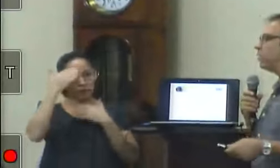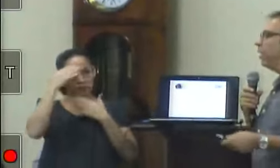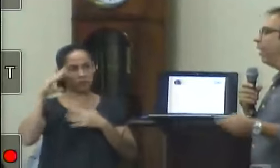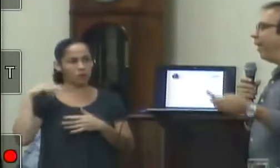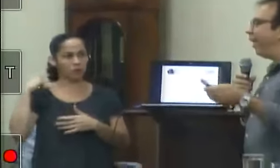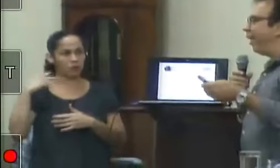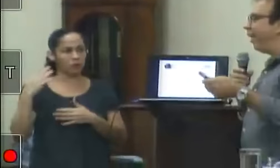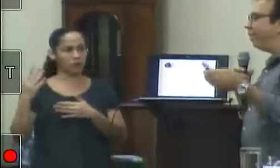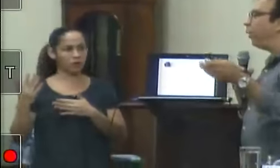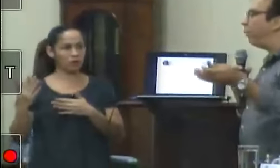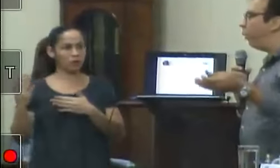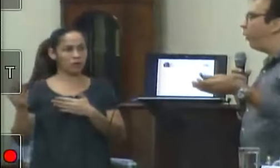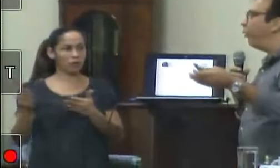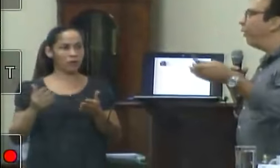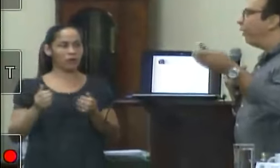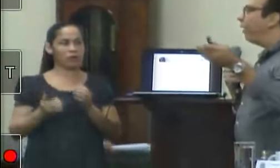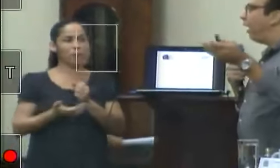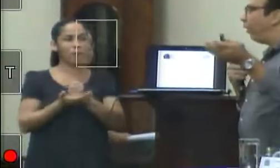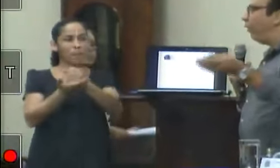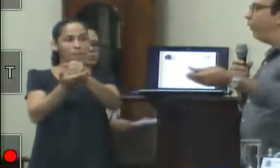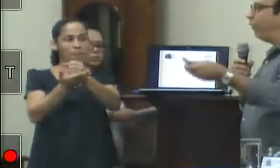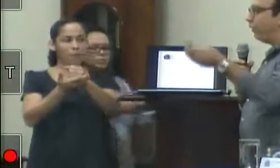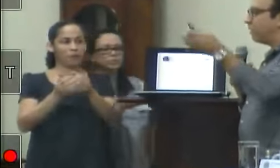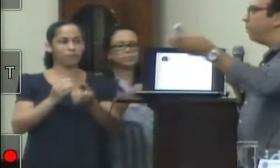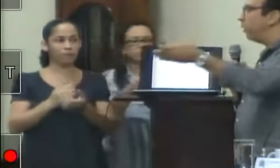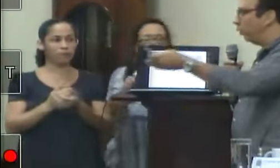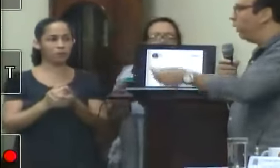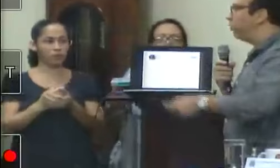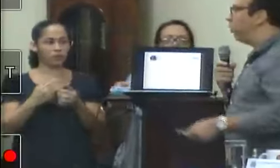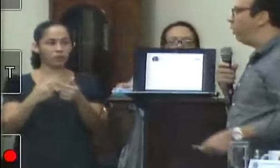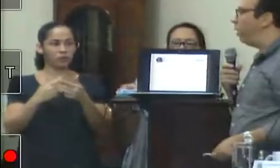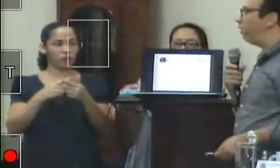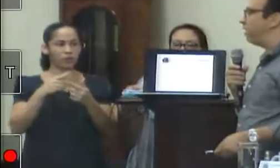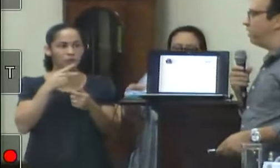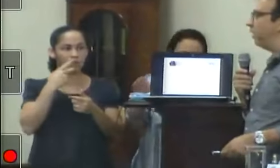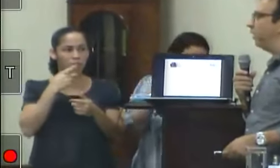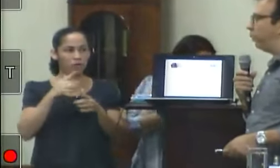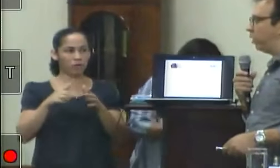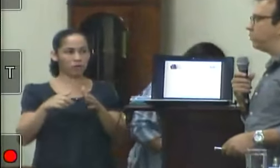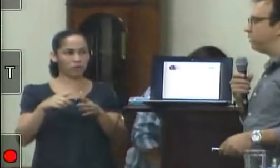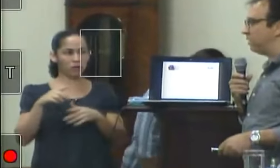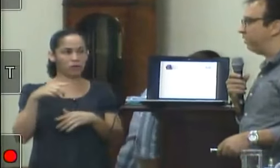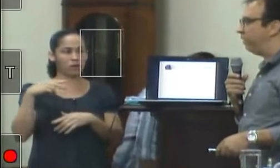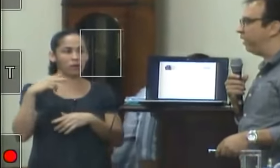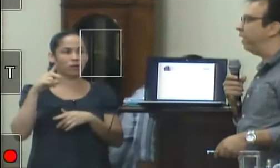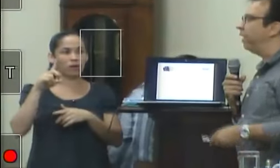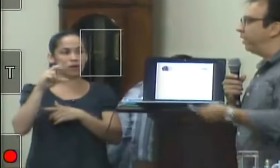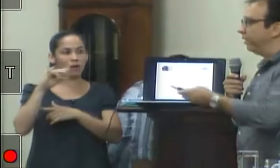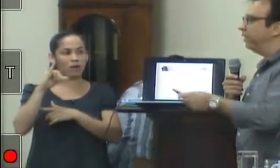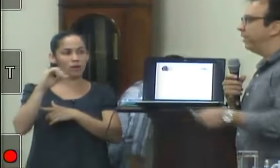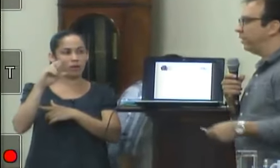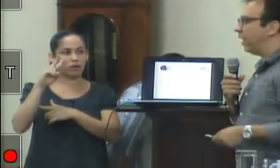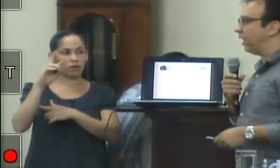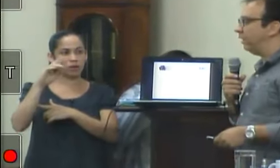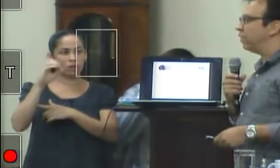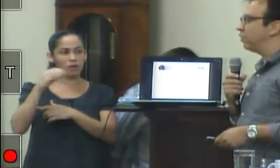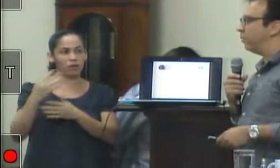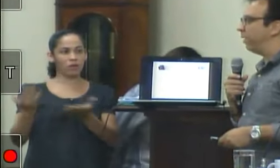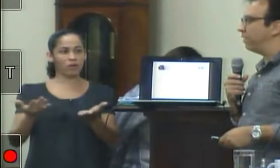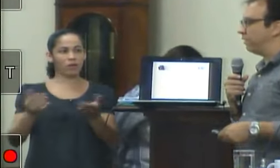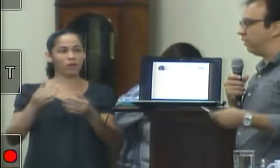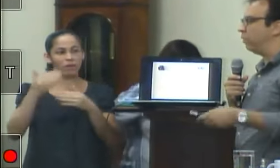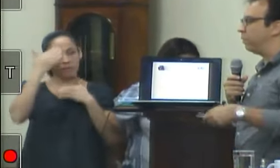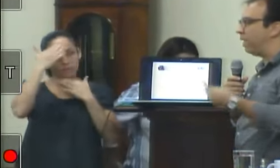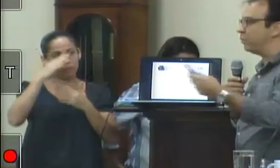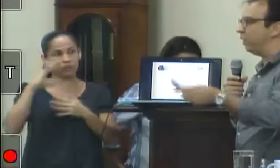vereadores, pelo apoio ao lançamento do livro do meu irmão, que vai ser aqui na próxima sexta-feira. Desde já agradeço aí